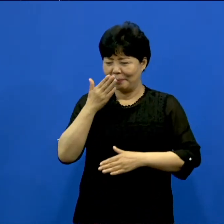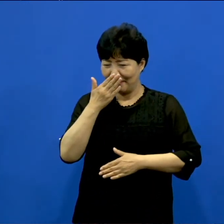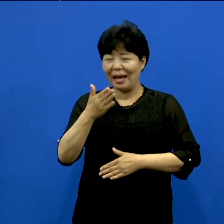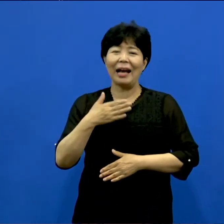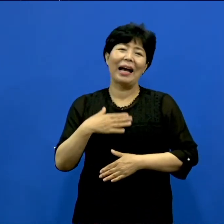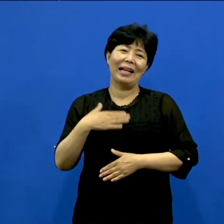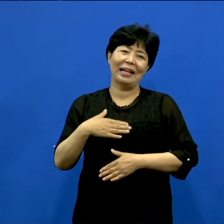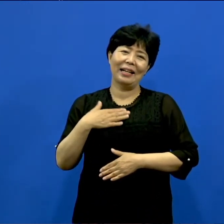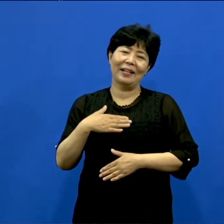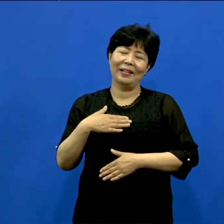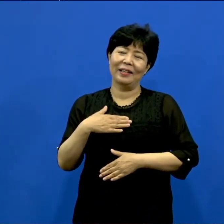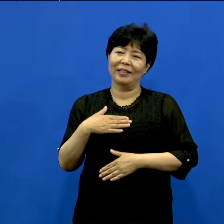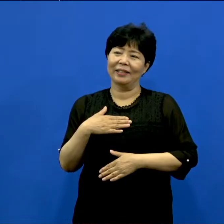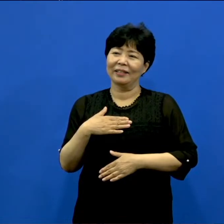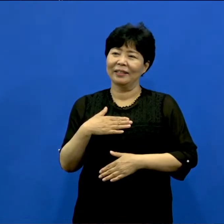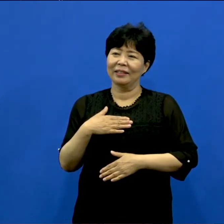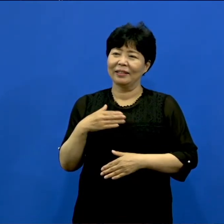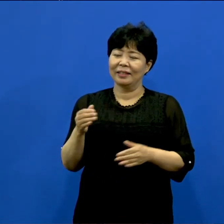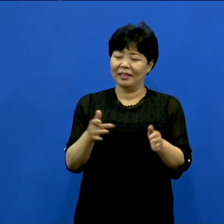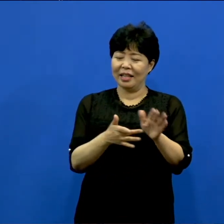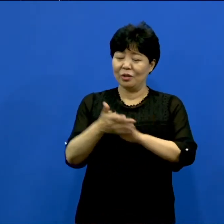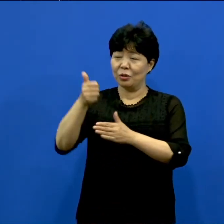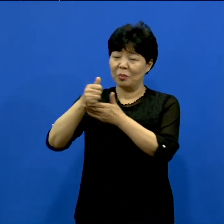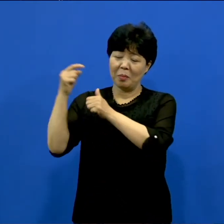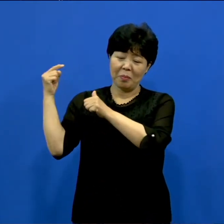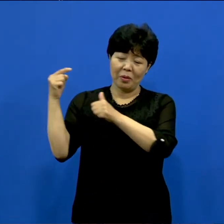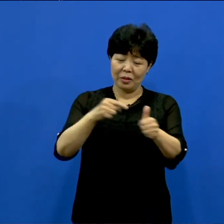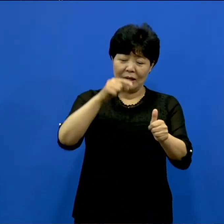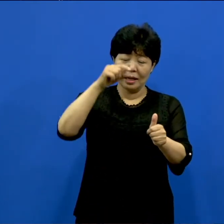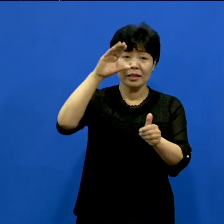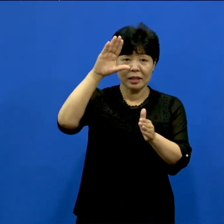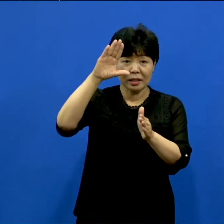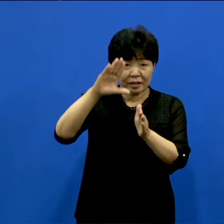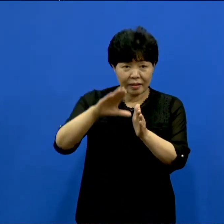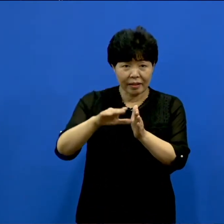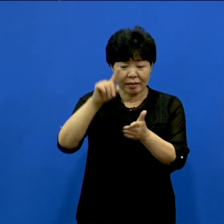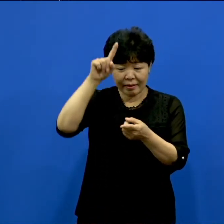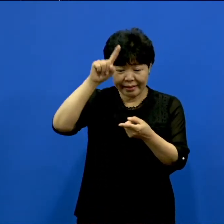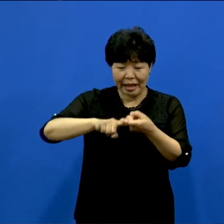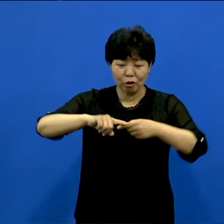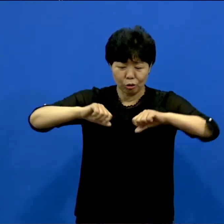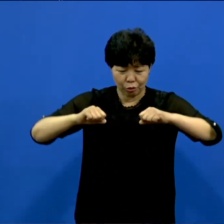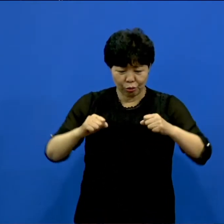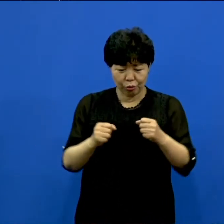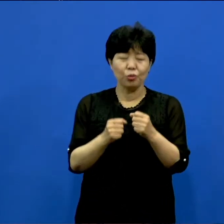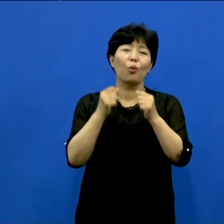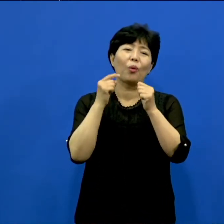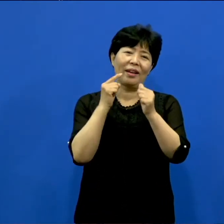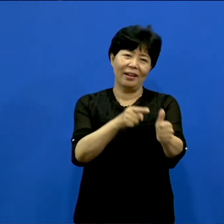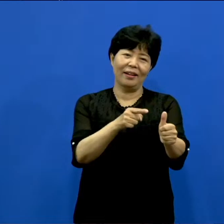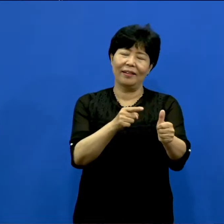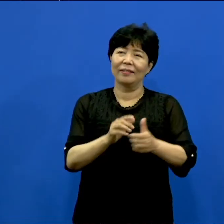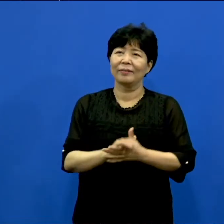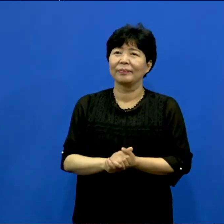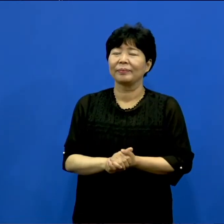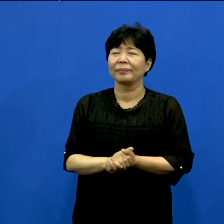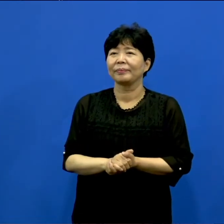종들에게 무슨 말씀이 하든지 그대로 해. 예수의 말씀에 대한 신뢰를 마리아는 하고 있는 거예요.